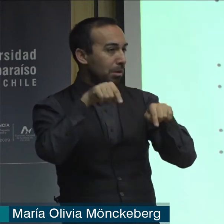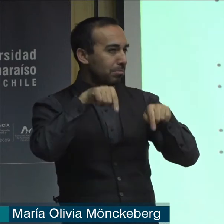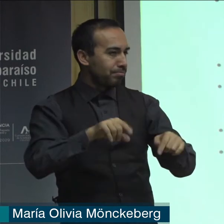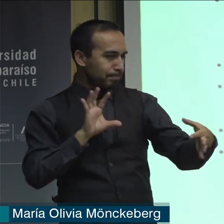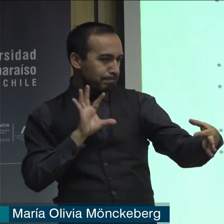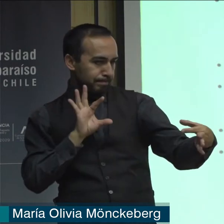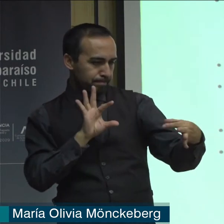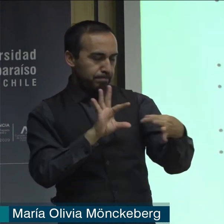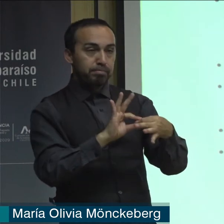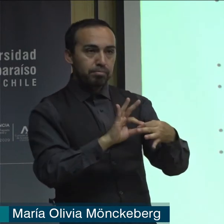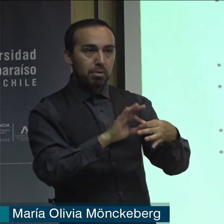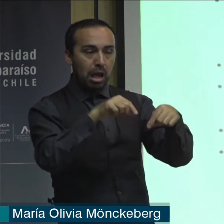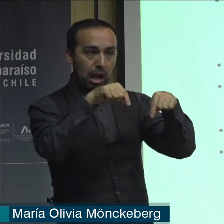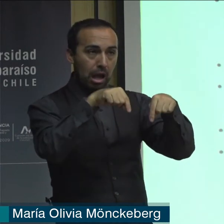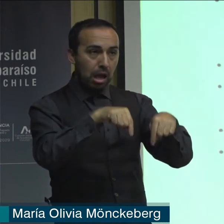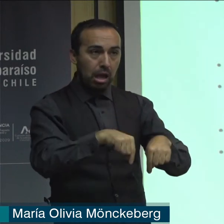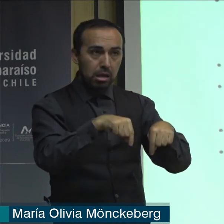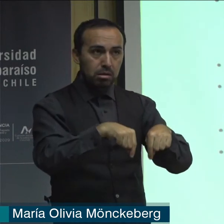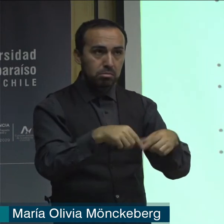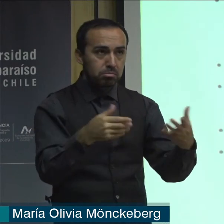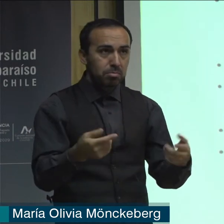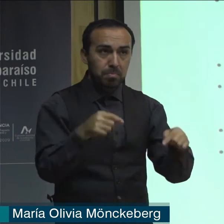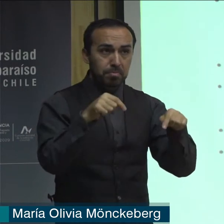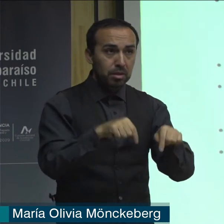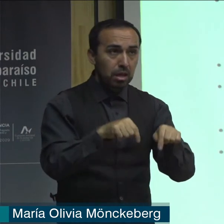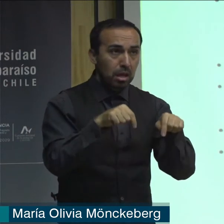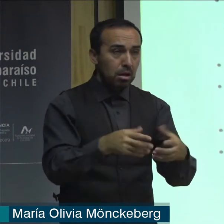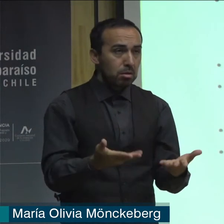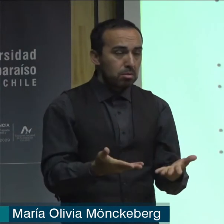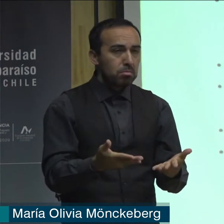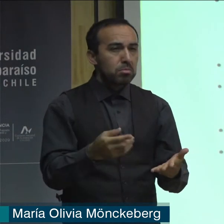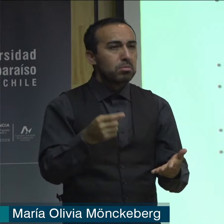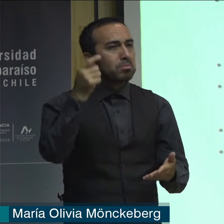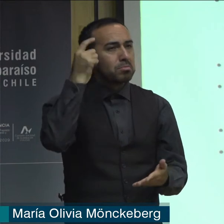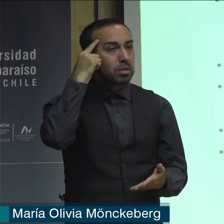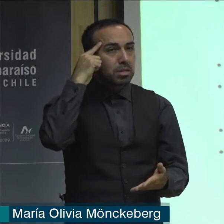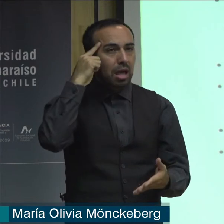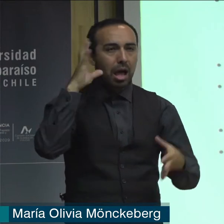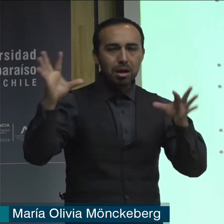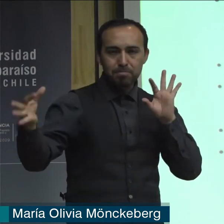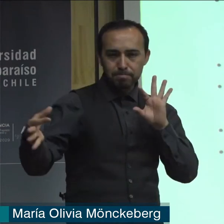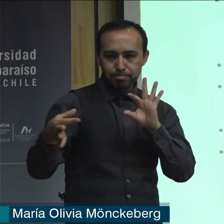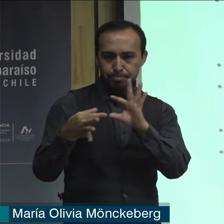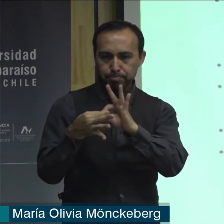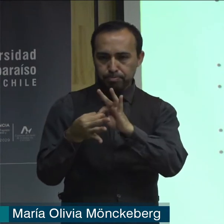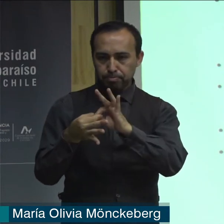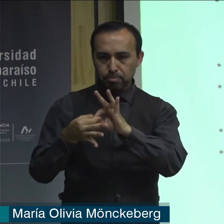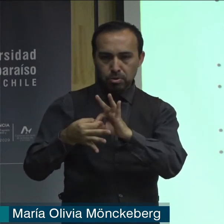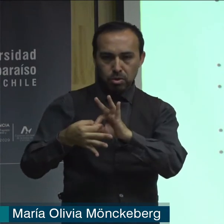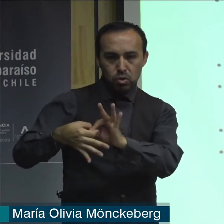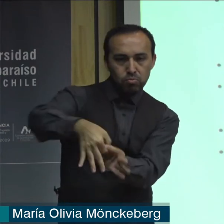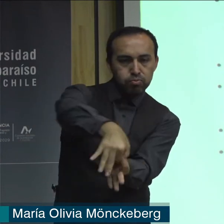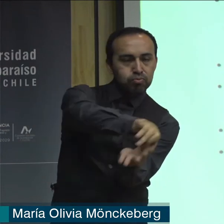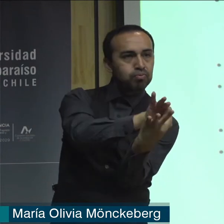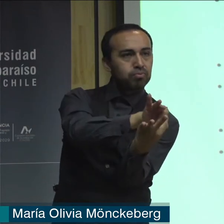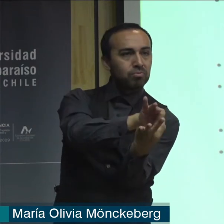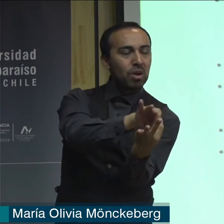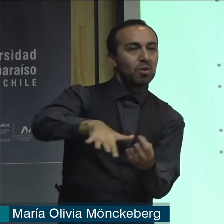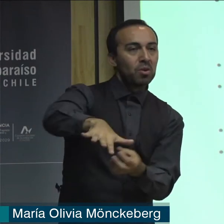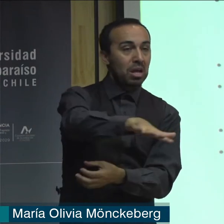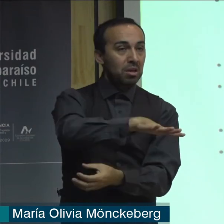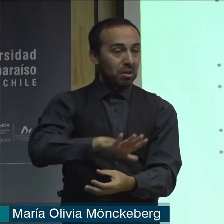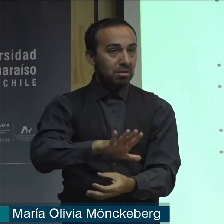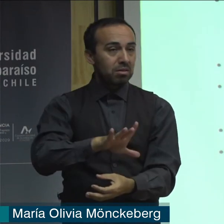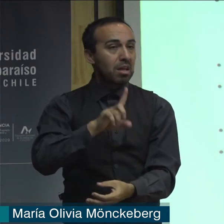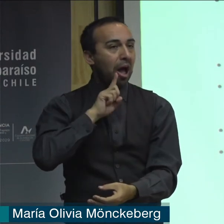retoma con otros nombres es habla de vinculación con el medio incluso pero tiene mucho que ver eso Ah estar preocupado lo que le